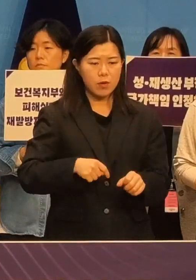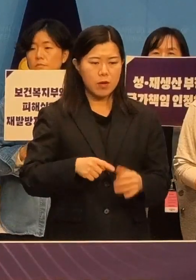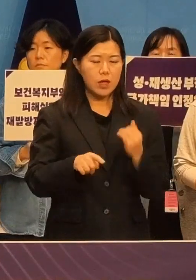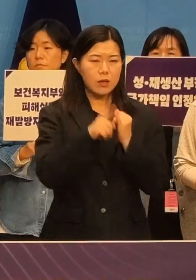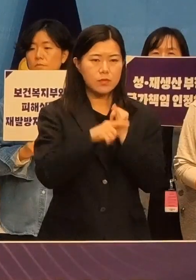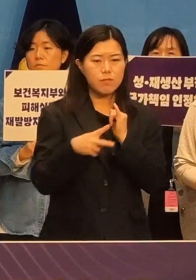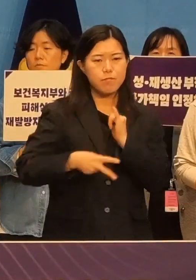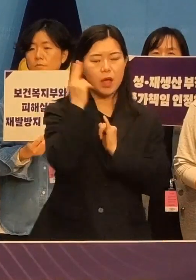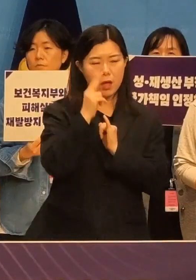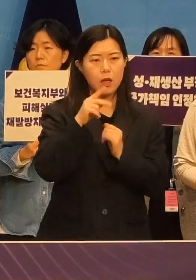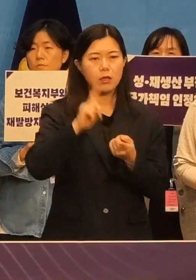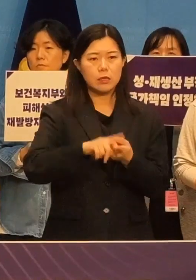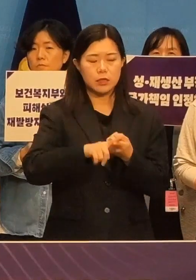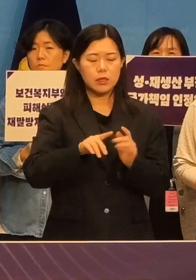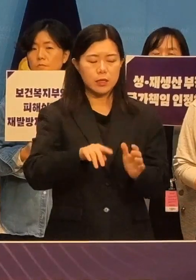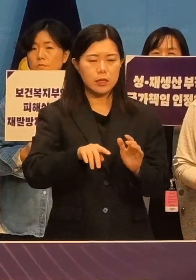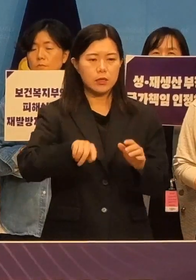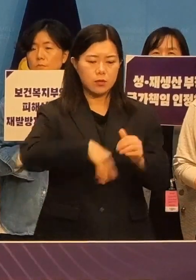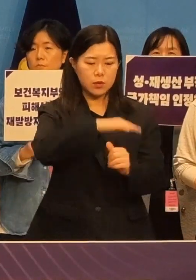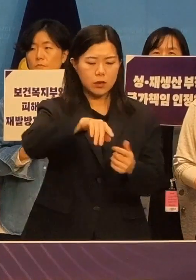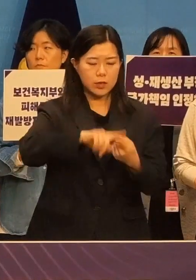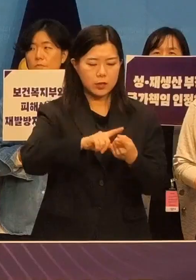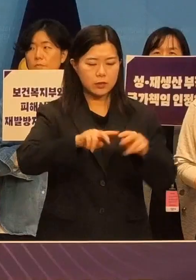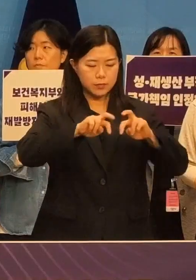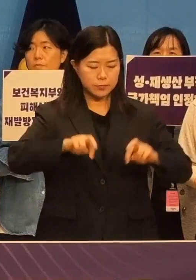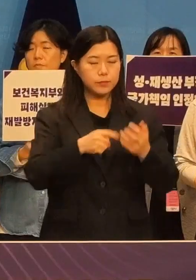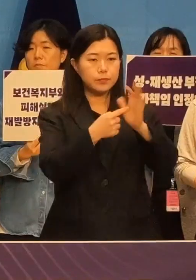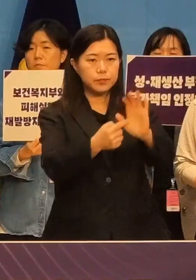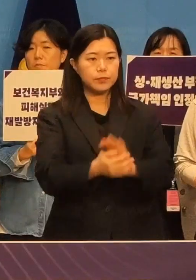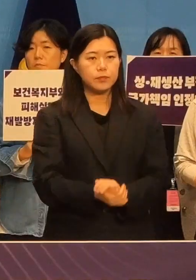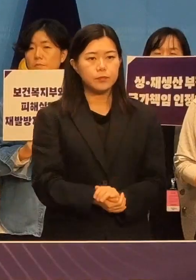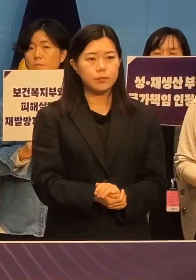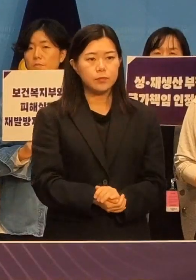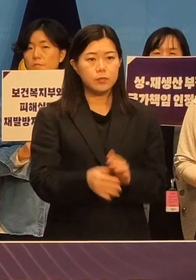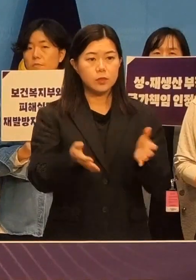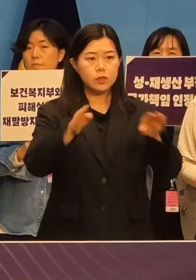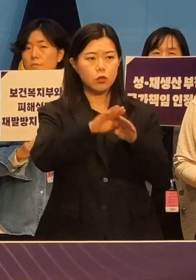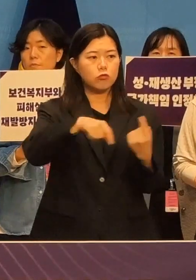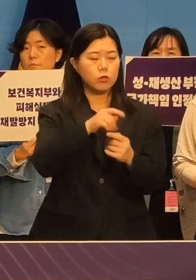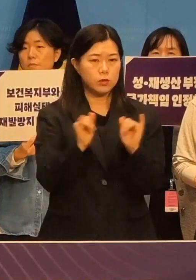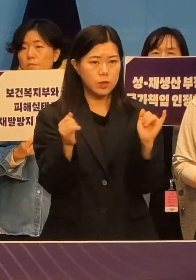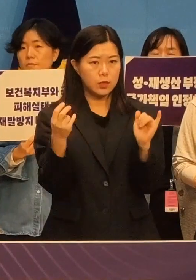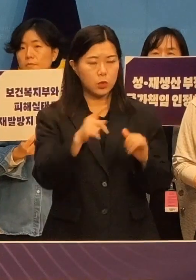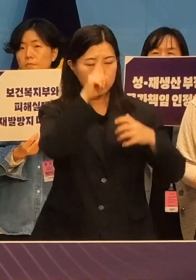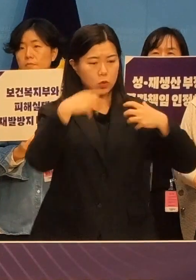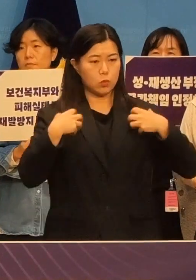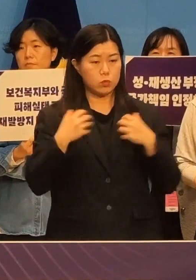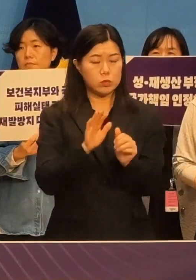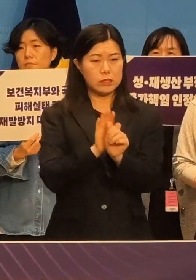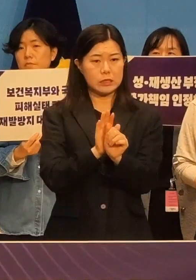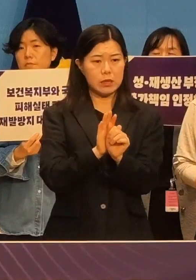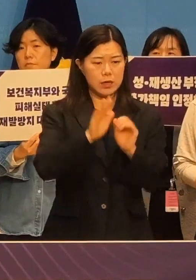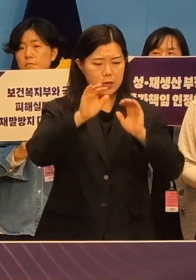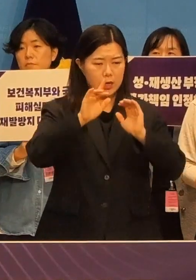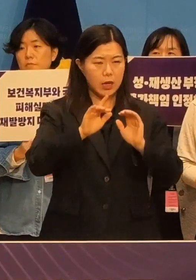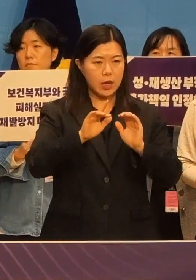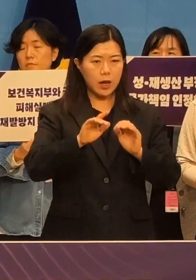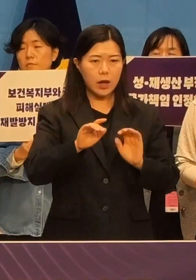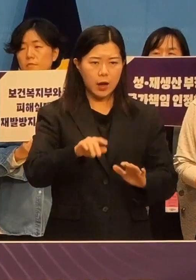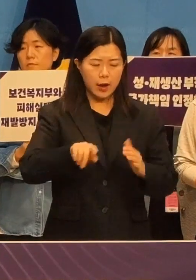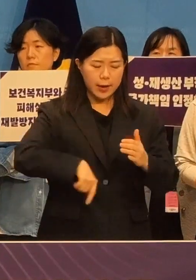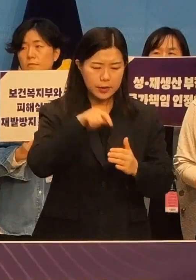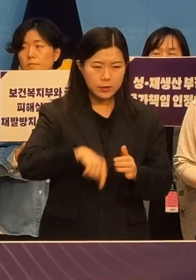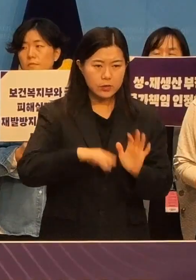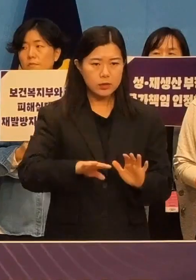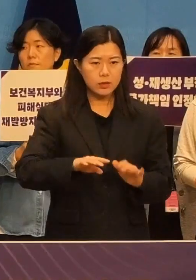공론화했습니다. 시설 운영자뿐만 아니라 정부의 지원과 협조 속에 이루어진 강제 불임 수술에